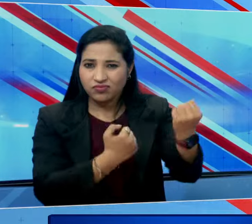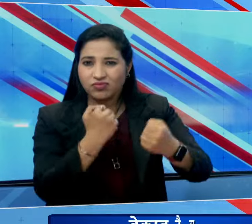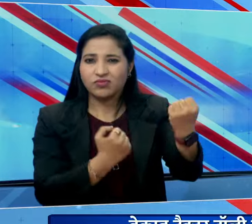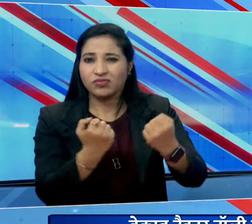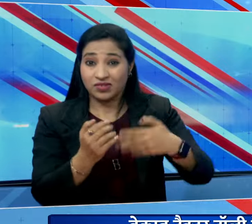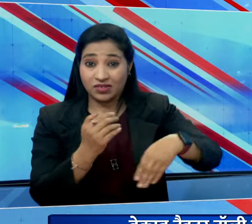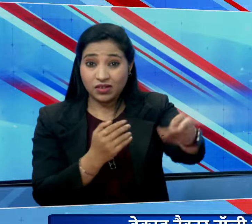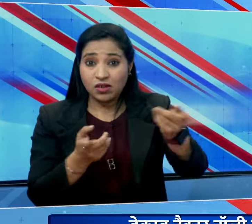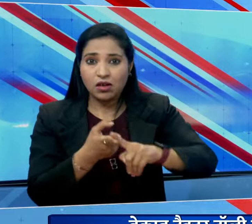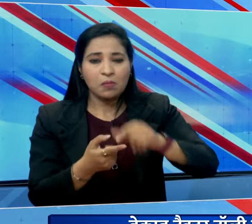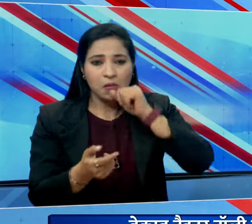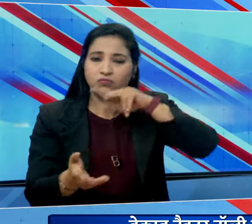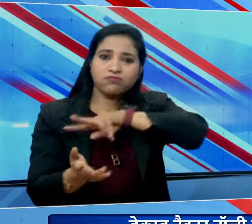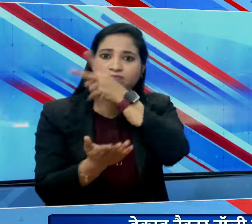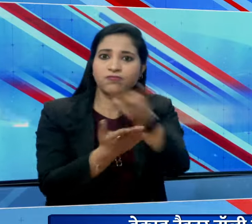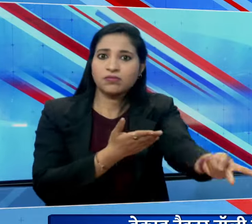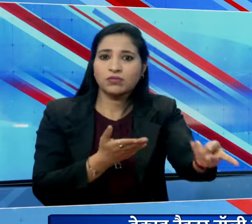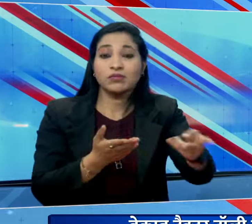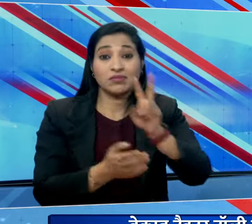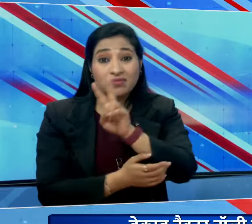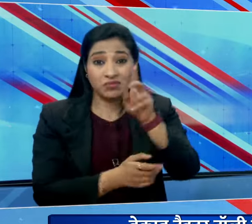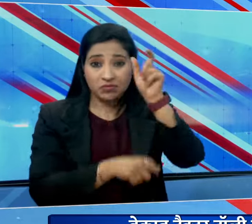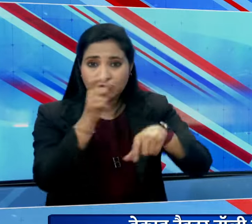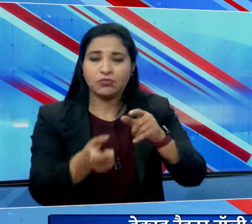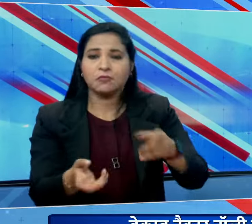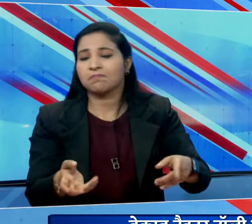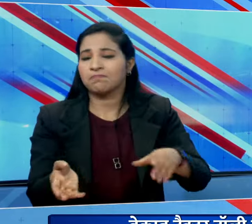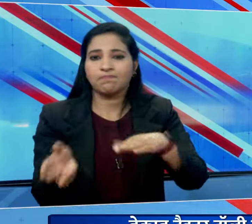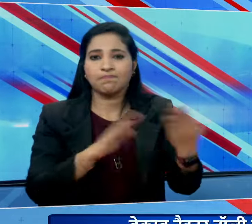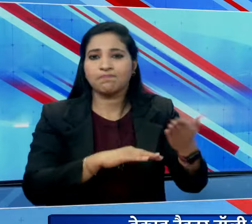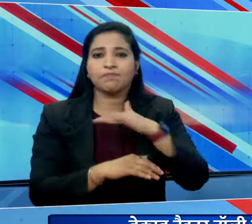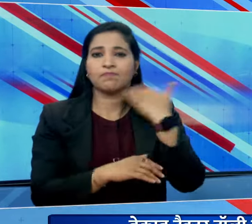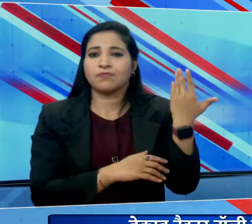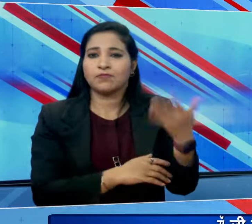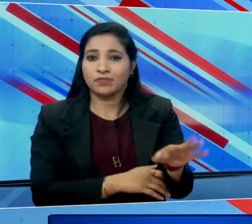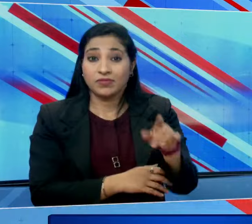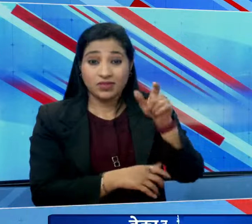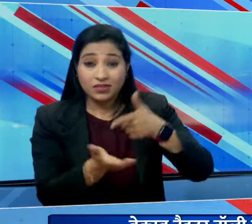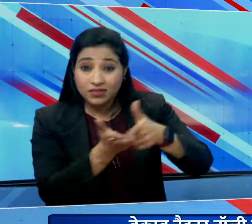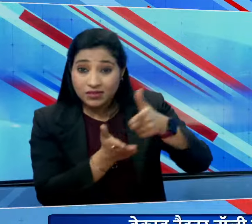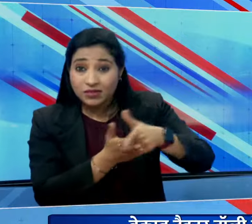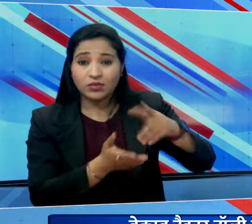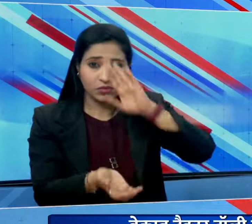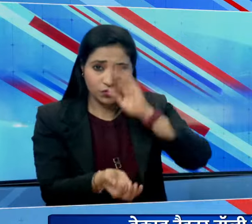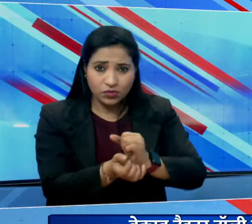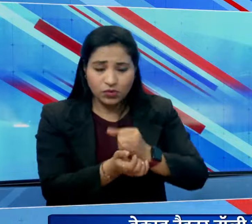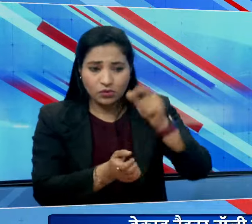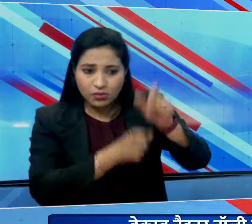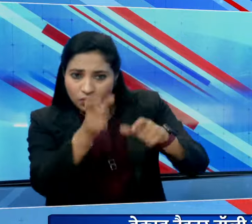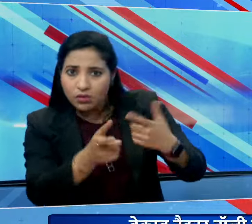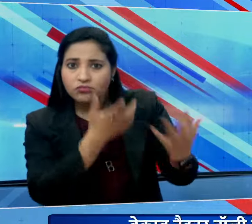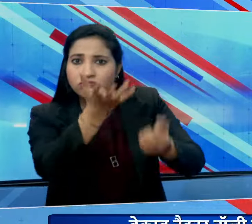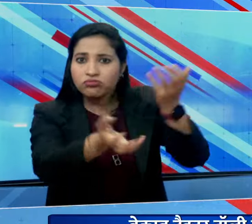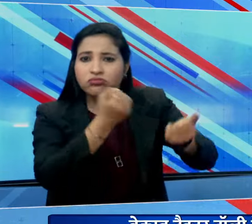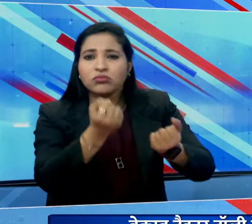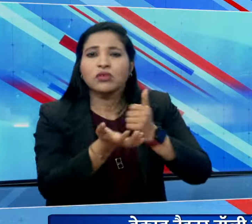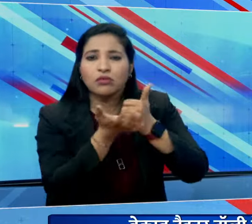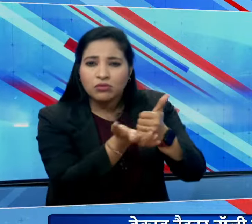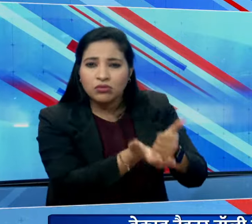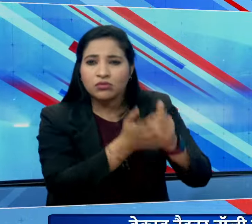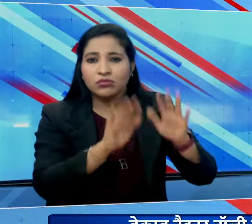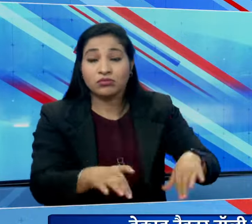दर्दनाक सड़क हादसे में 22 लोगों की मौत हो गई जिसके बाद ग्रामीण और पुलिस कर्मी राहत और बचाव कार्य में जुटे हुए हैं